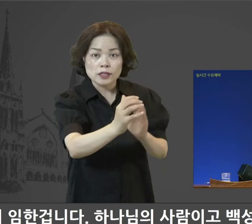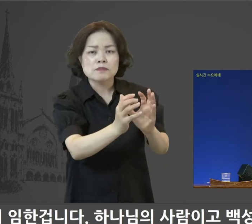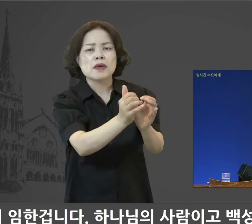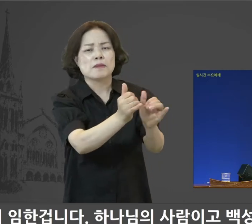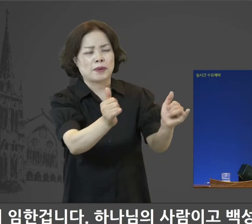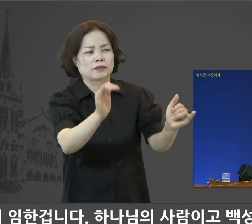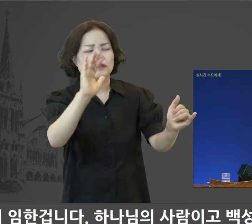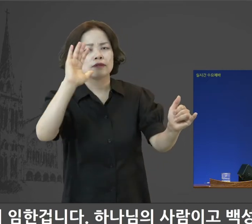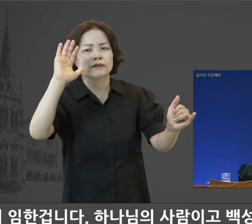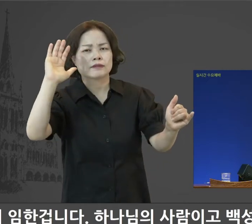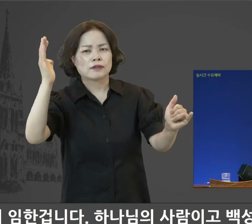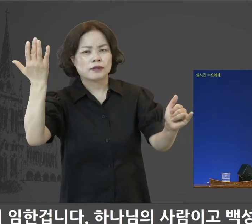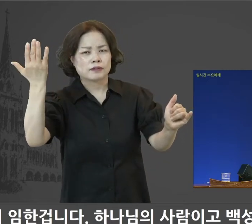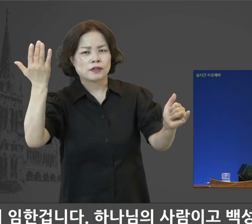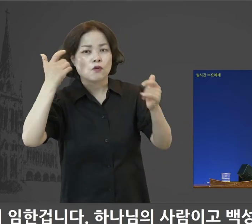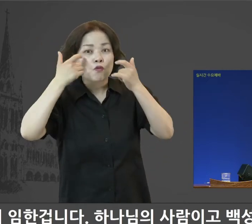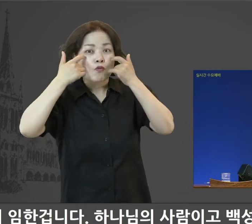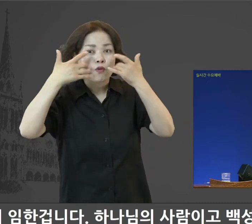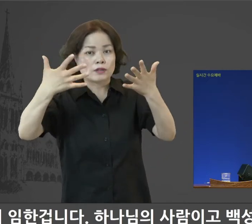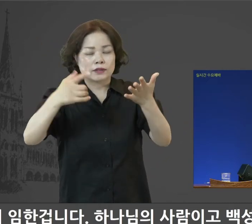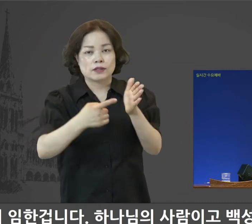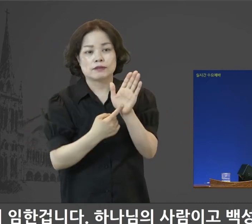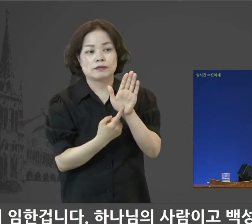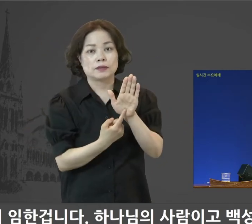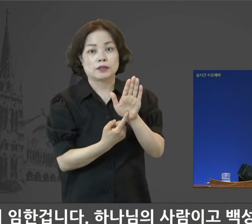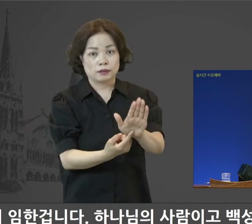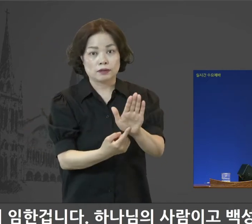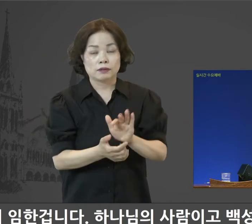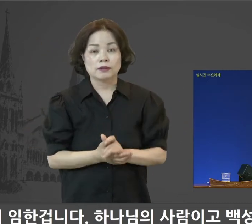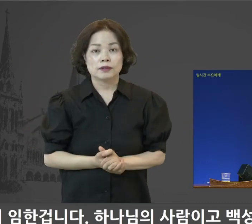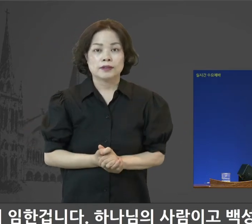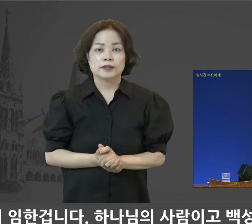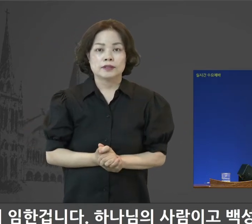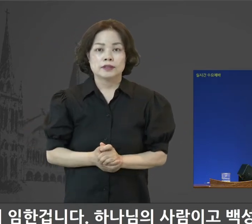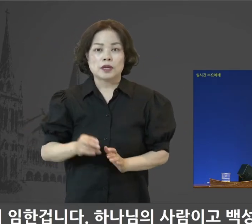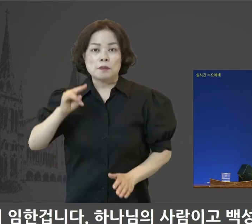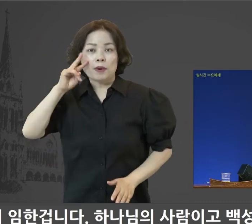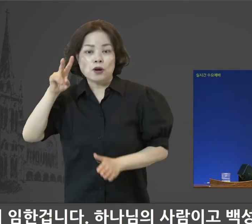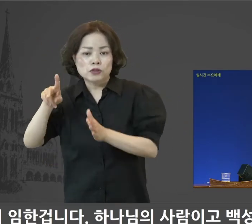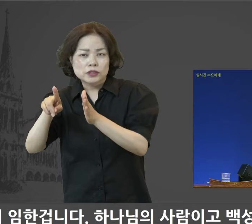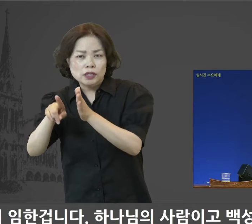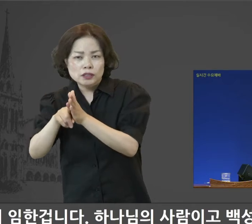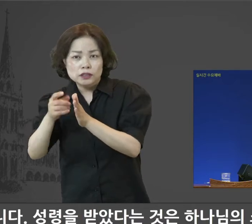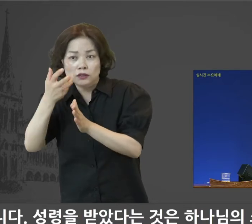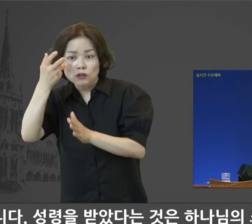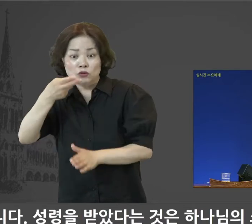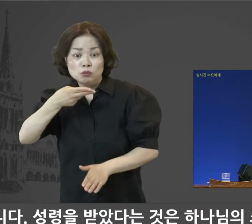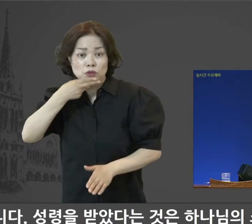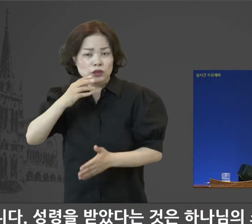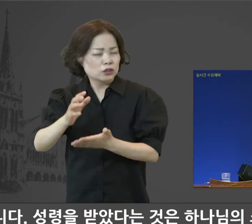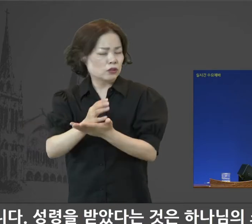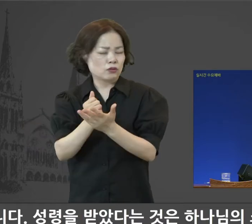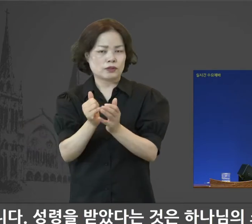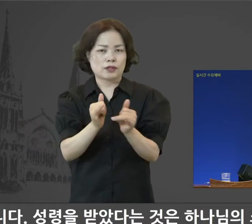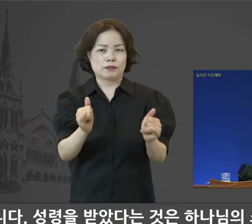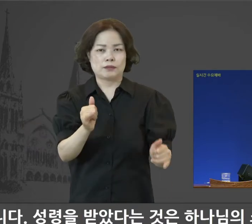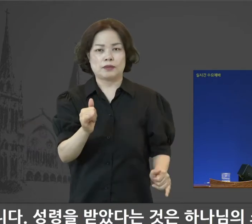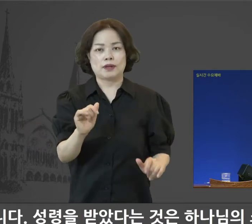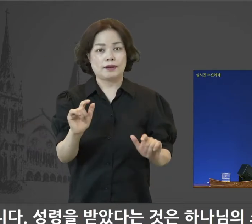백성이 되었다는 가장 확실한 표시였던 것이죠. 바울 신학에서 성령이 없으면 그리스도의 사람이